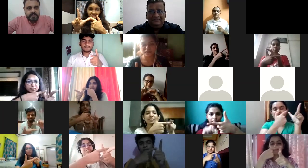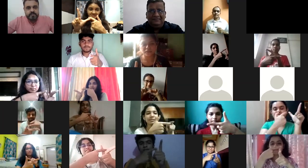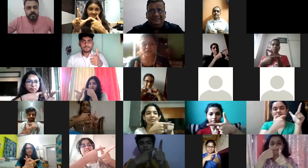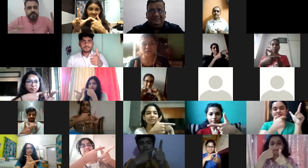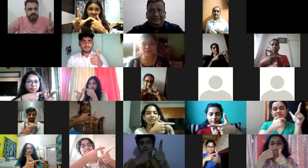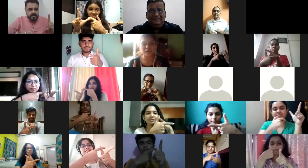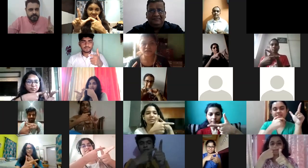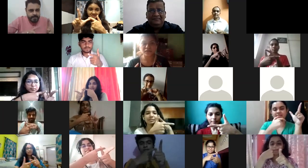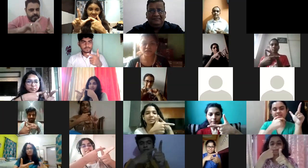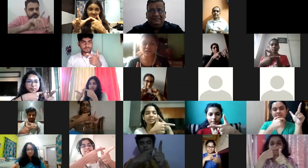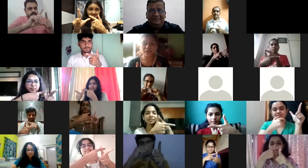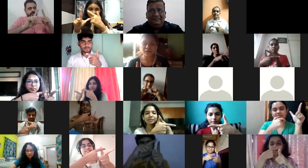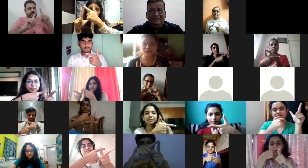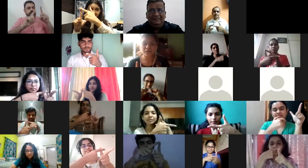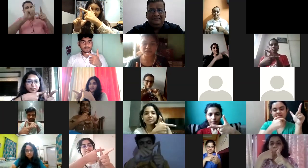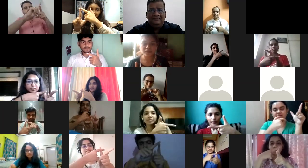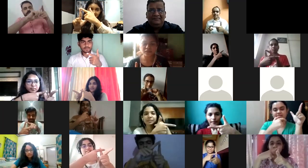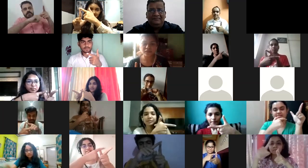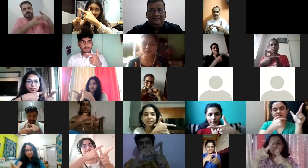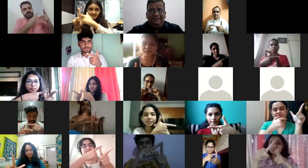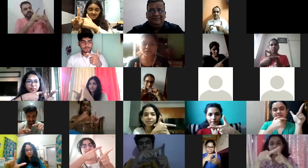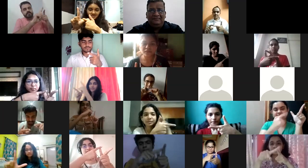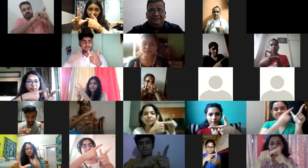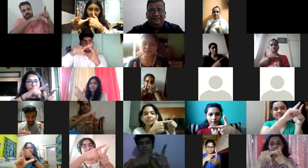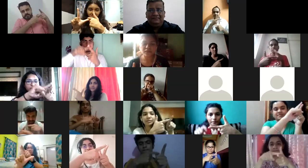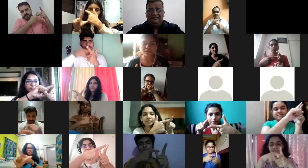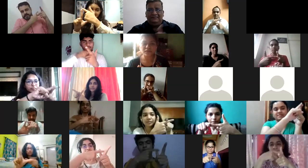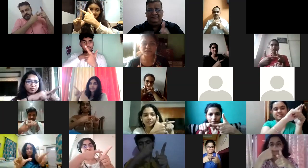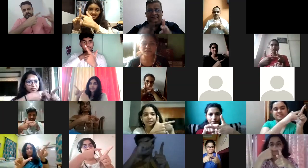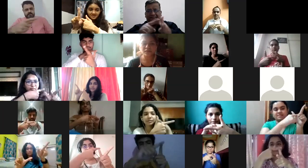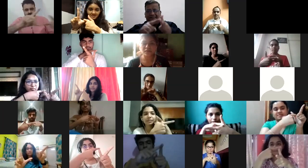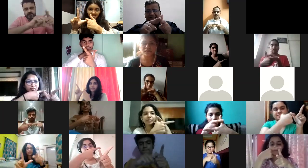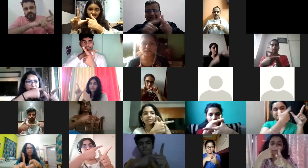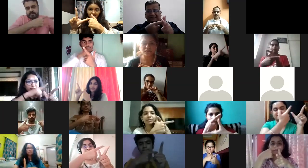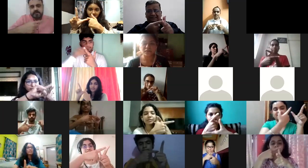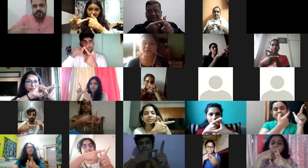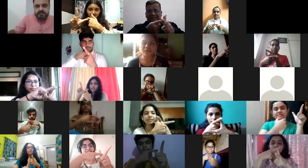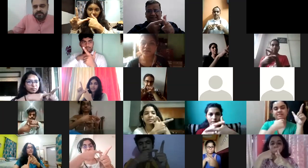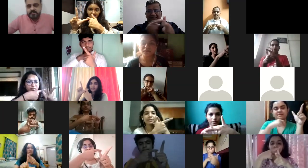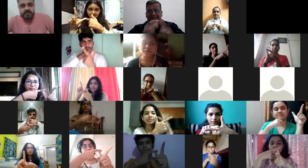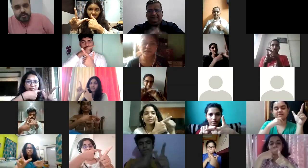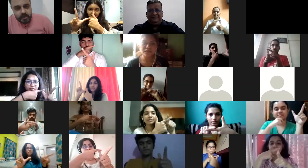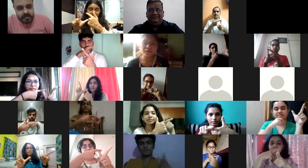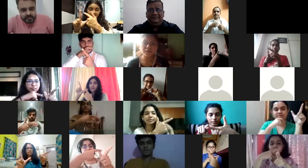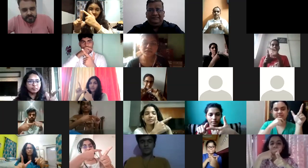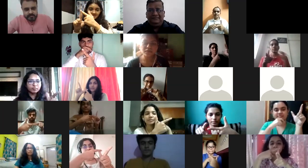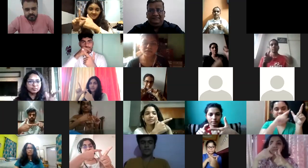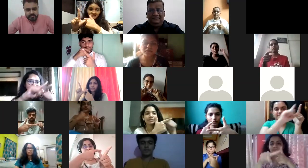From this way. ऊपर से नीचे. J. Joke.